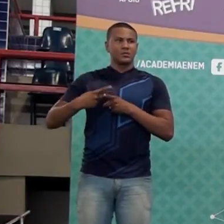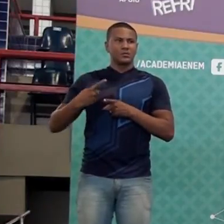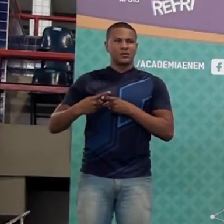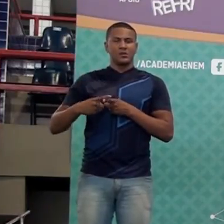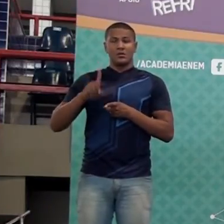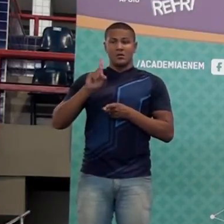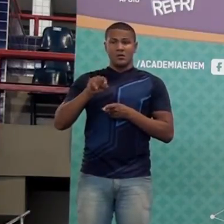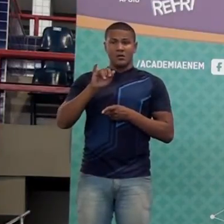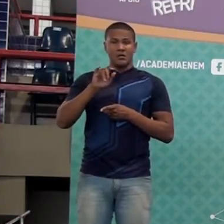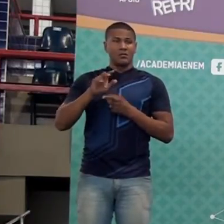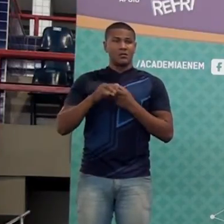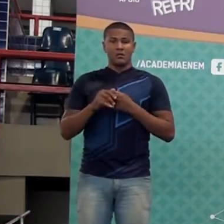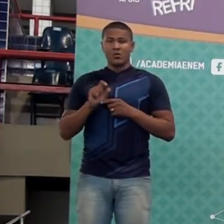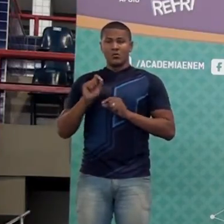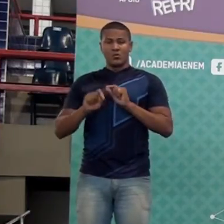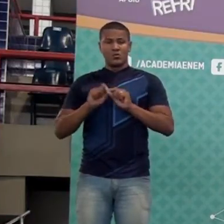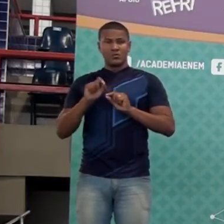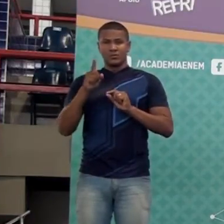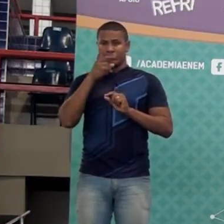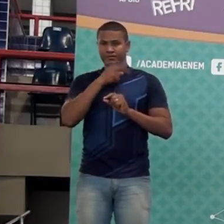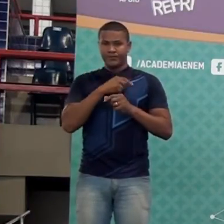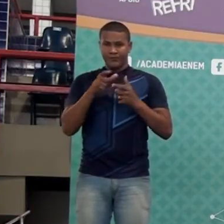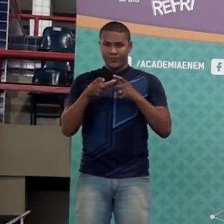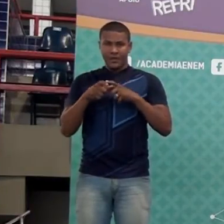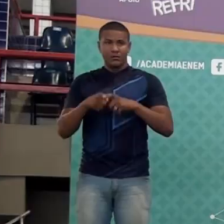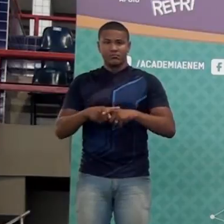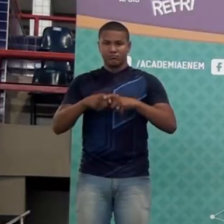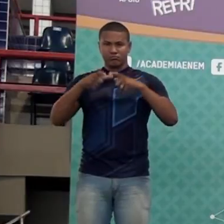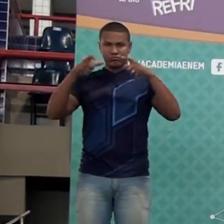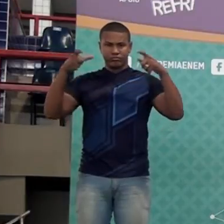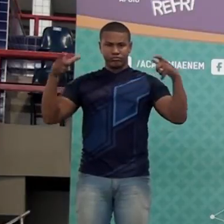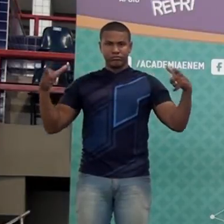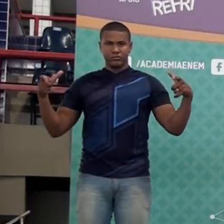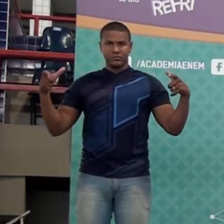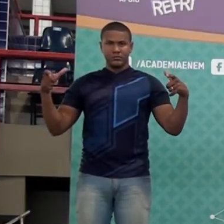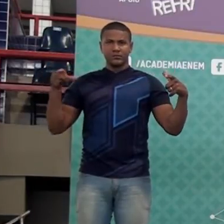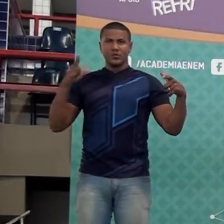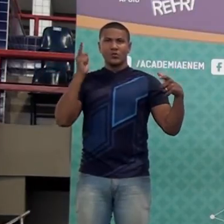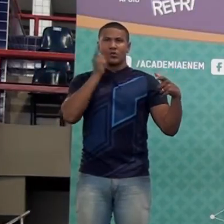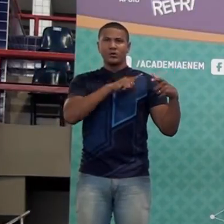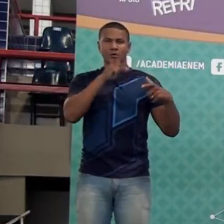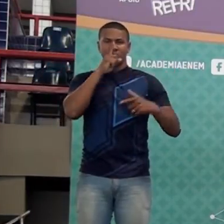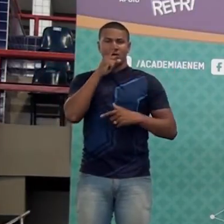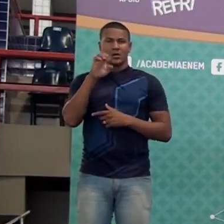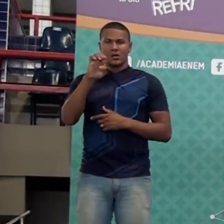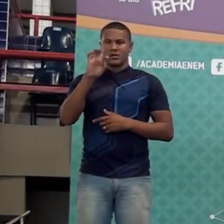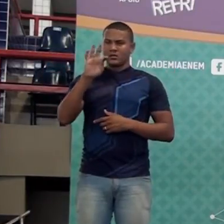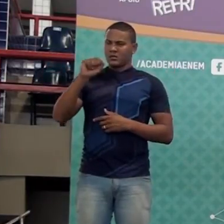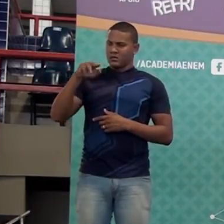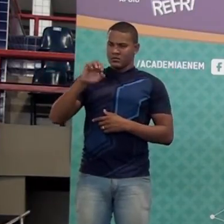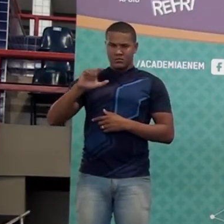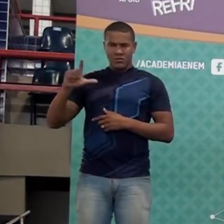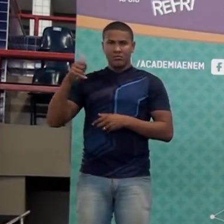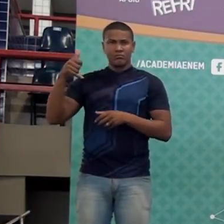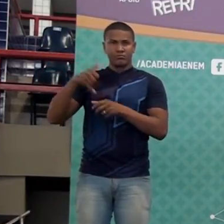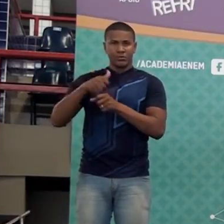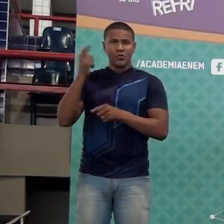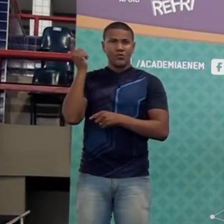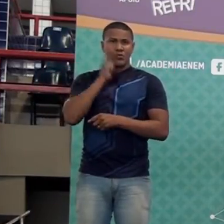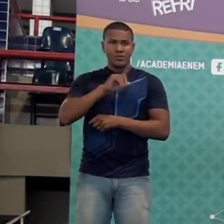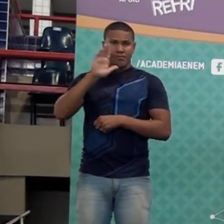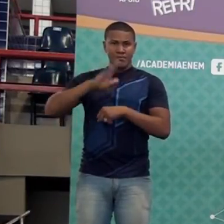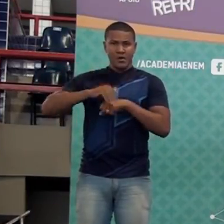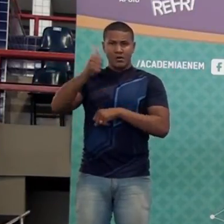de etanol sem precisar plantar mais áreas de cana-de-açúcar. Porque a gente vai estar produzindo etanol a partir do resíduo.